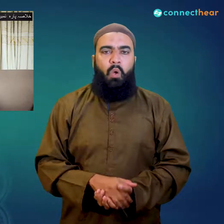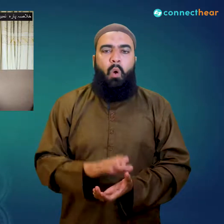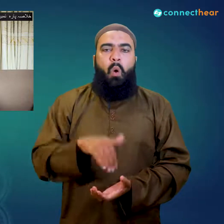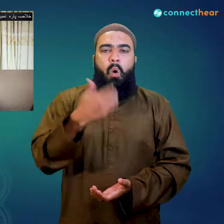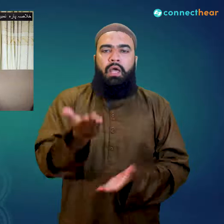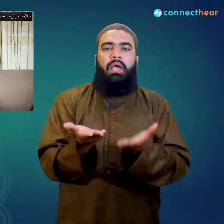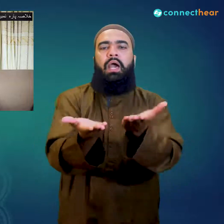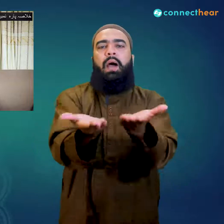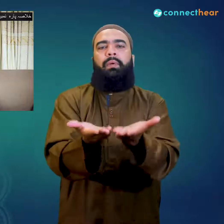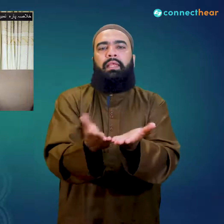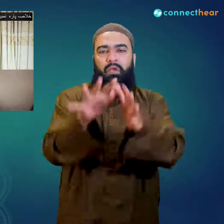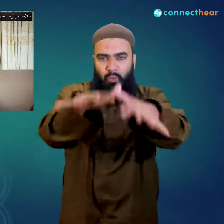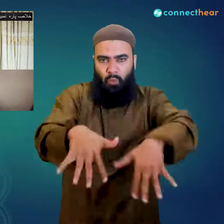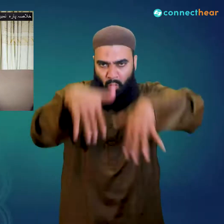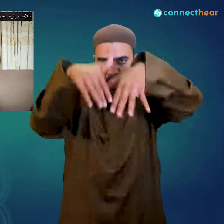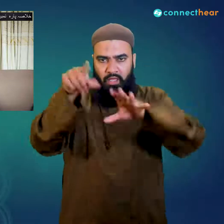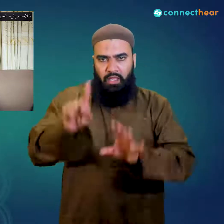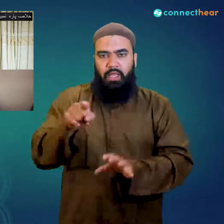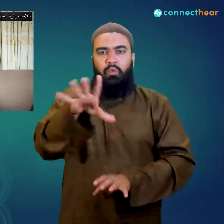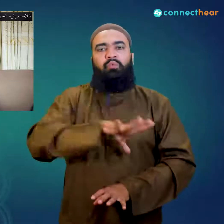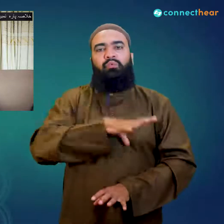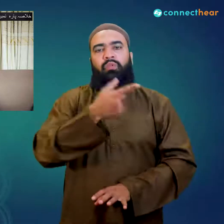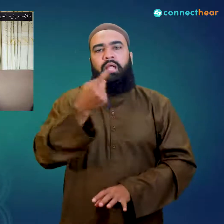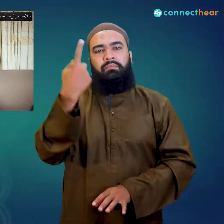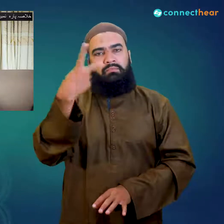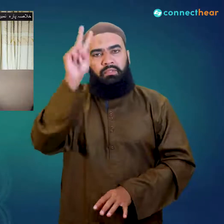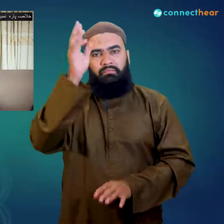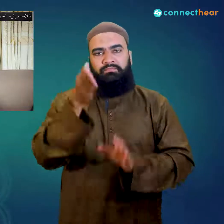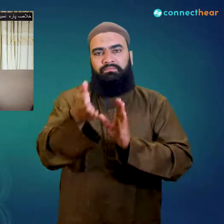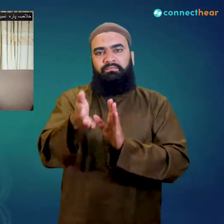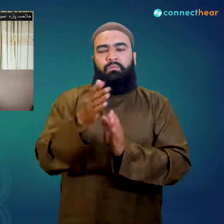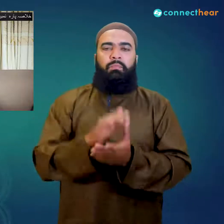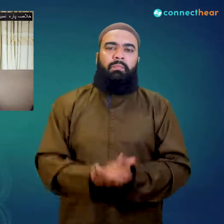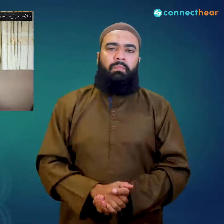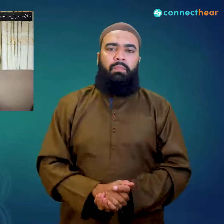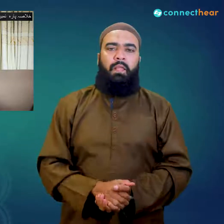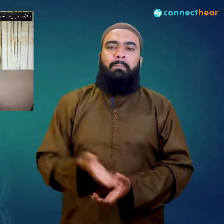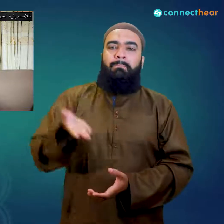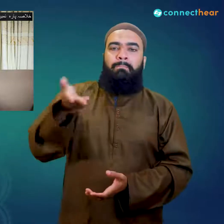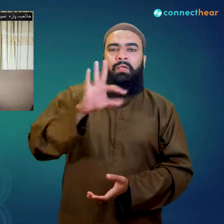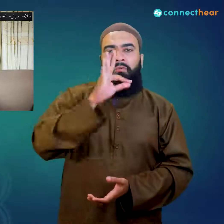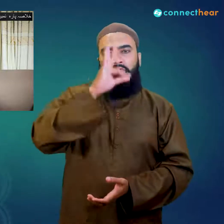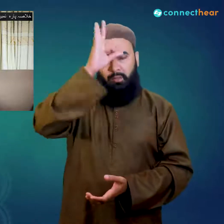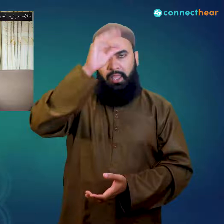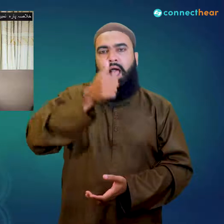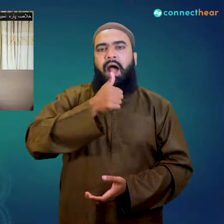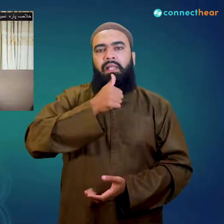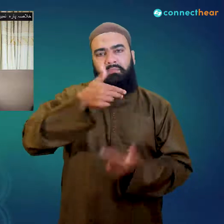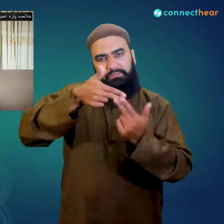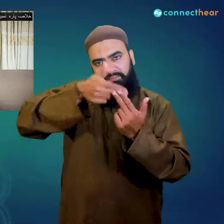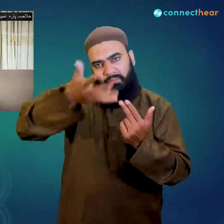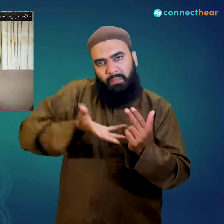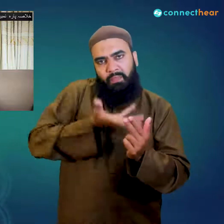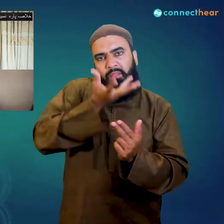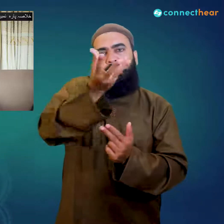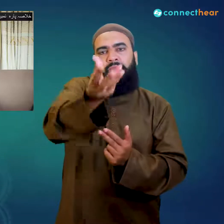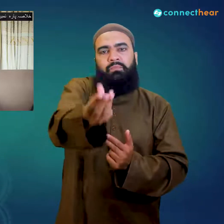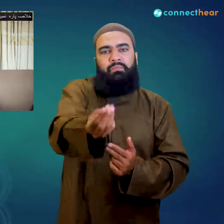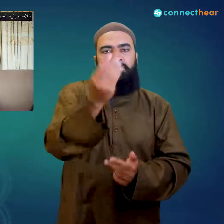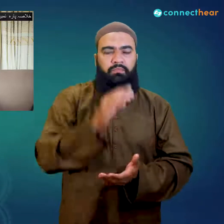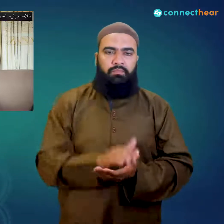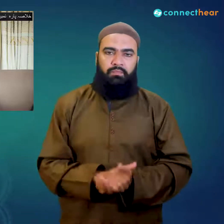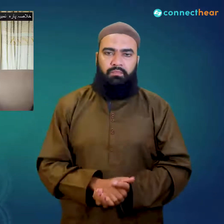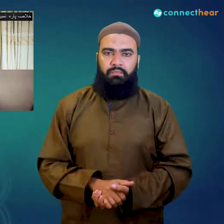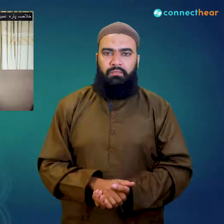لوگ خسارہ پانے والوں میں شامل ہو جائیں گے۔ حضرت آدم علیہ السلام کا واقعہ بیان ہوا، وَإِذْ قَالَ